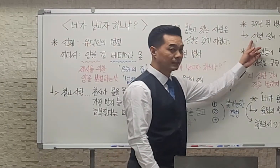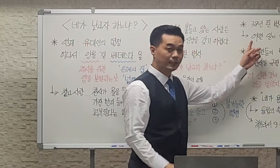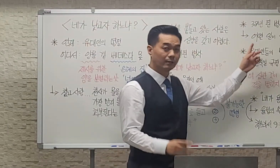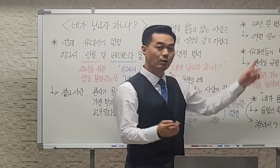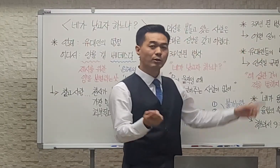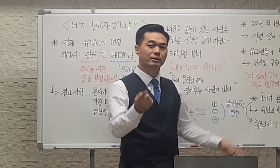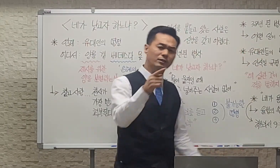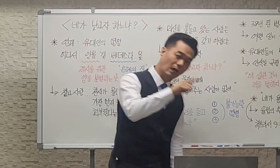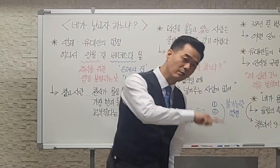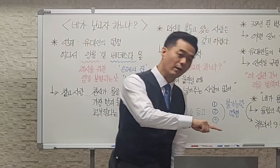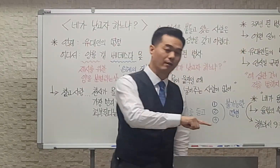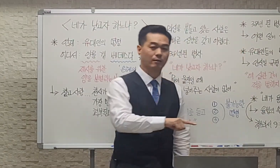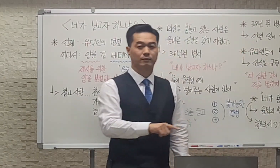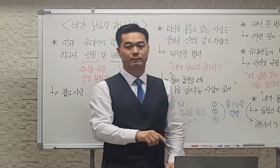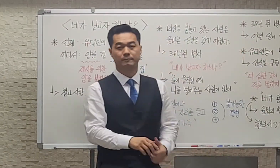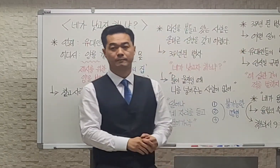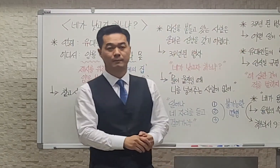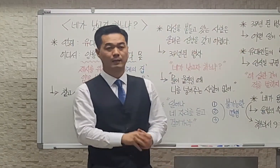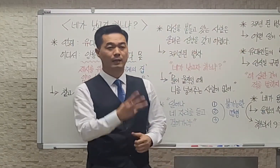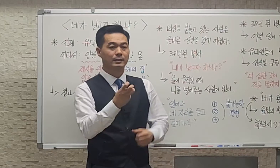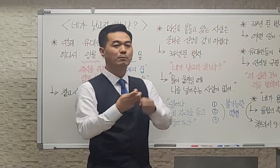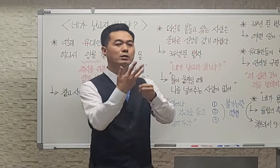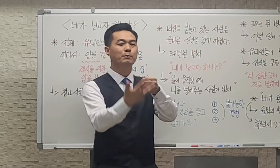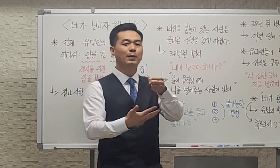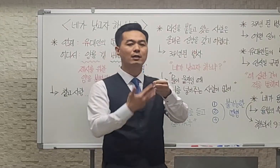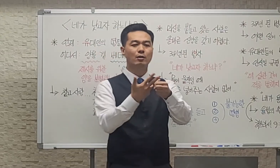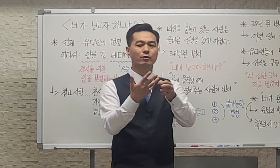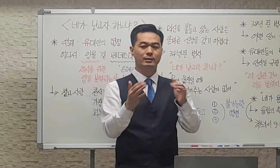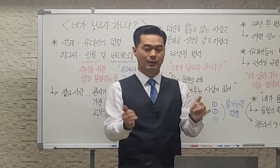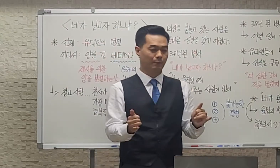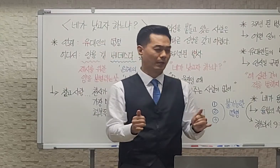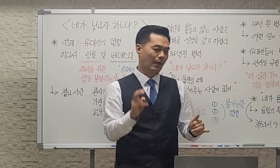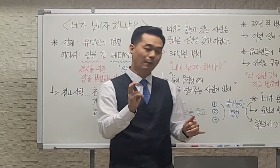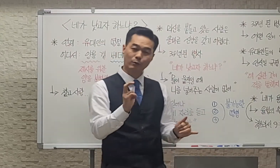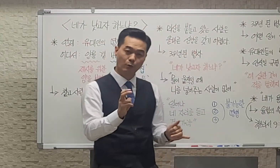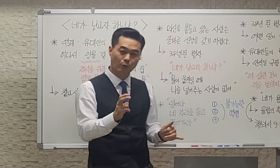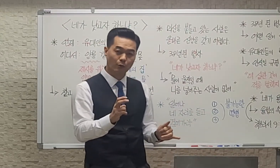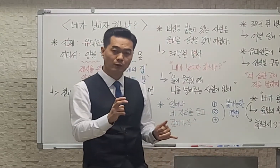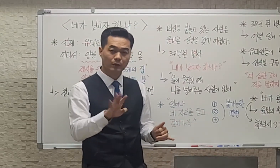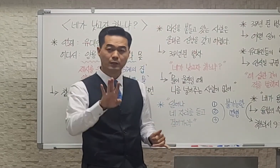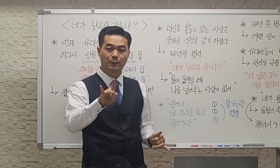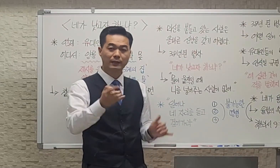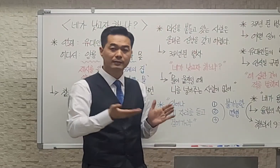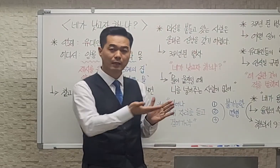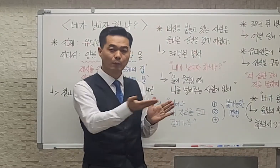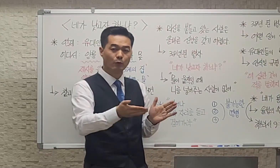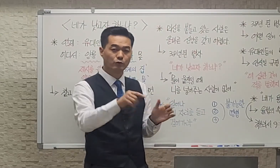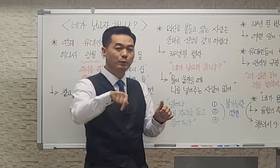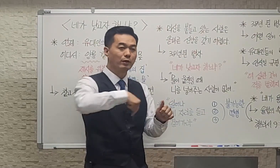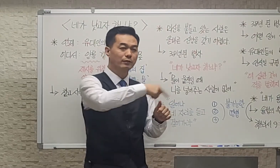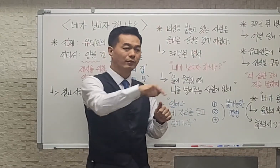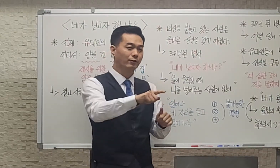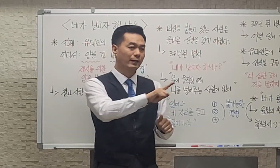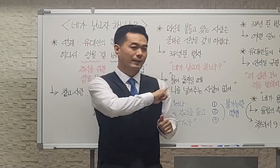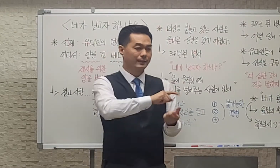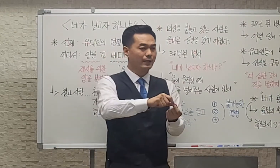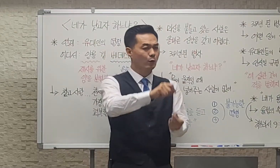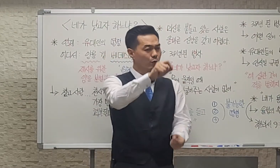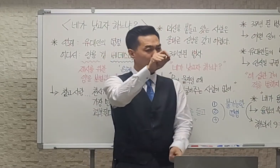자, 그러면 그 다음에 38년 된 사람, 아마도 그 베데스다 못 주변에서 가장 오래된